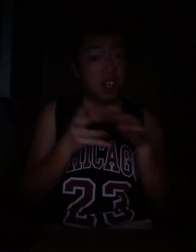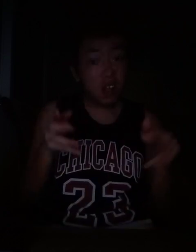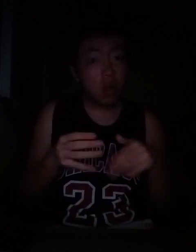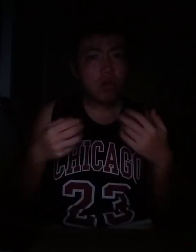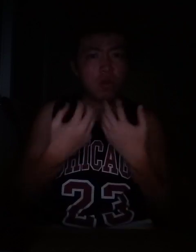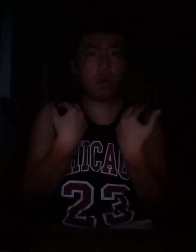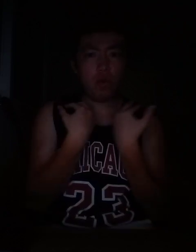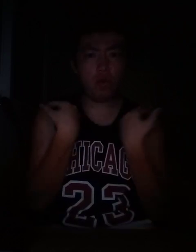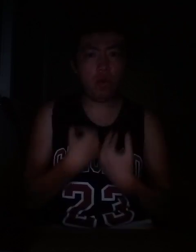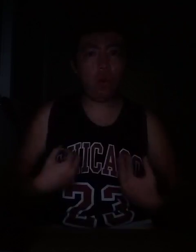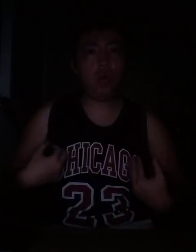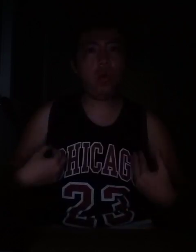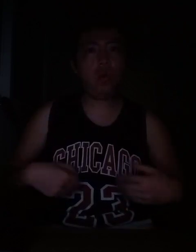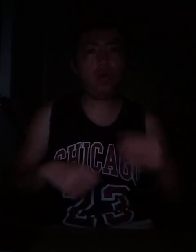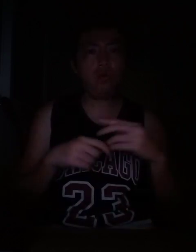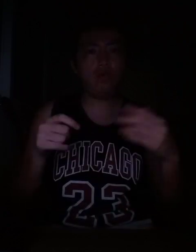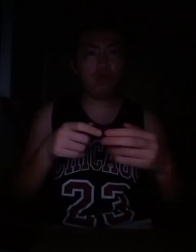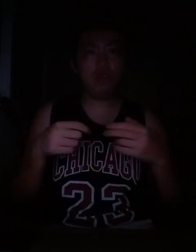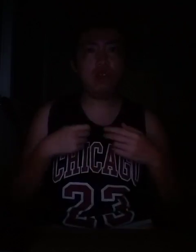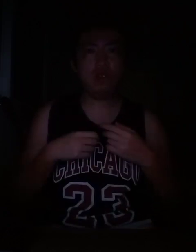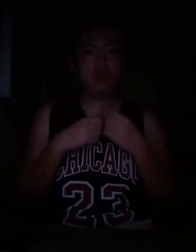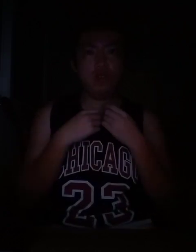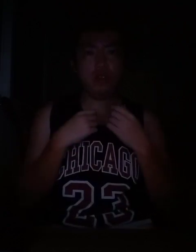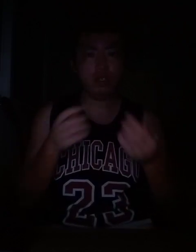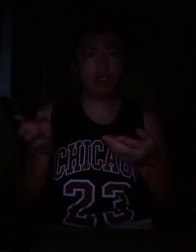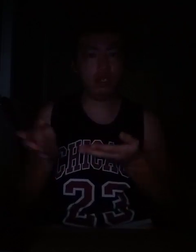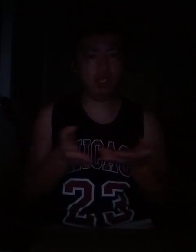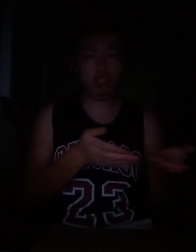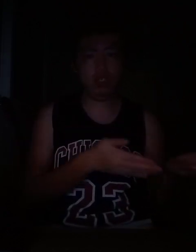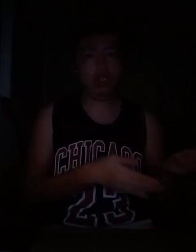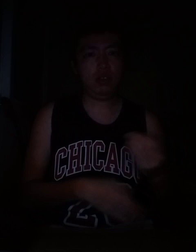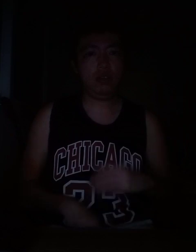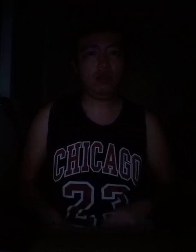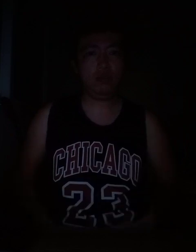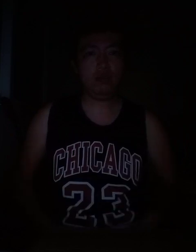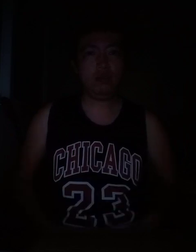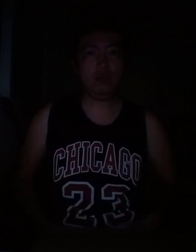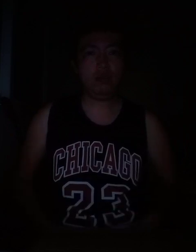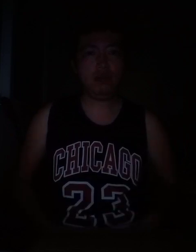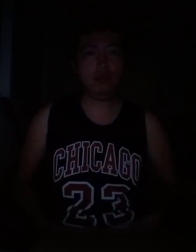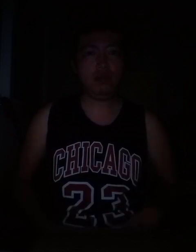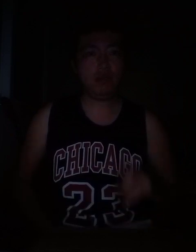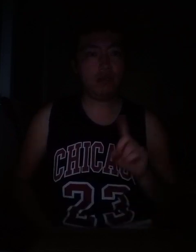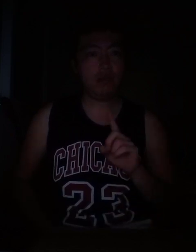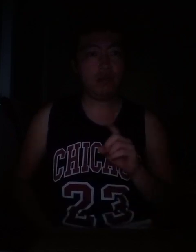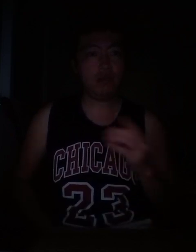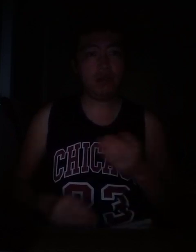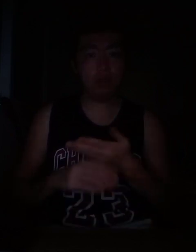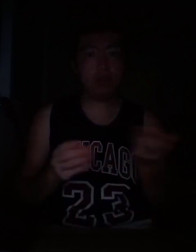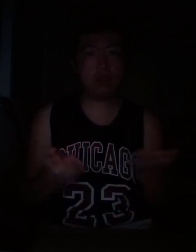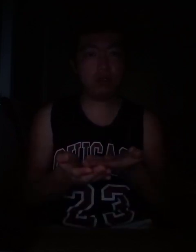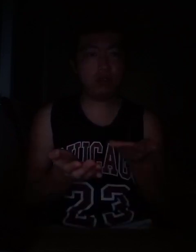입은 단원들이 줄줄이 창덕궁에 들어섭니다. Welcome to Changbok Palace. Have you been to